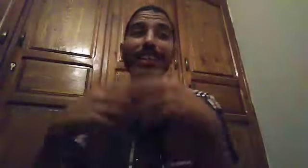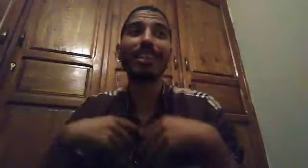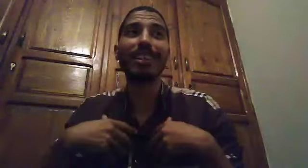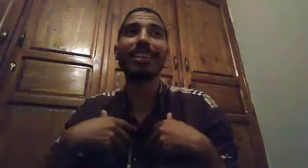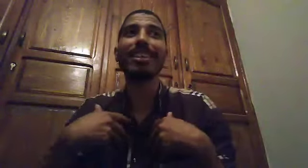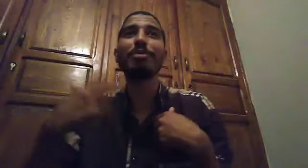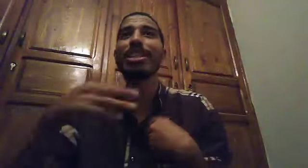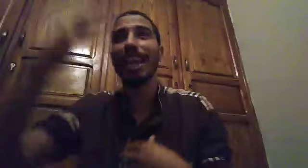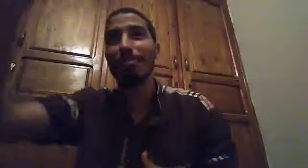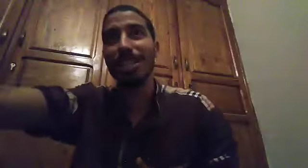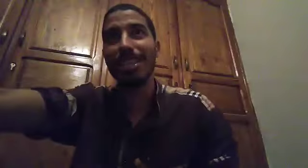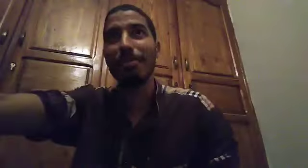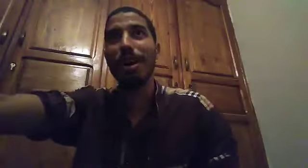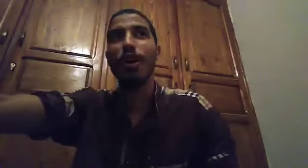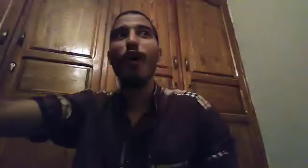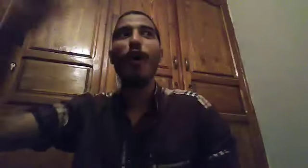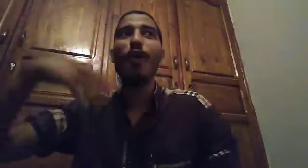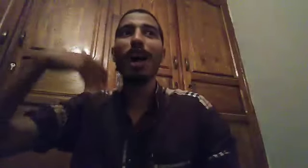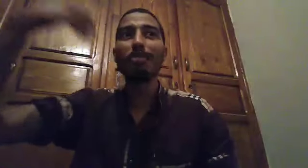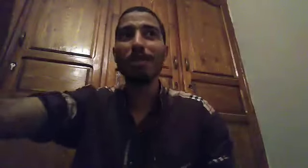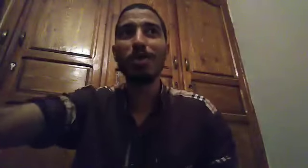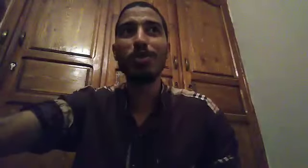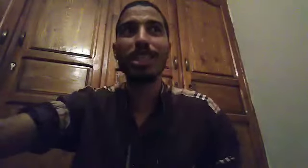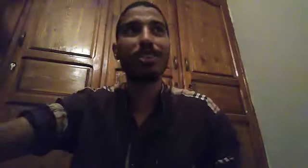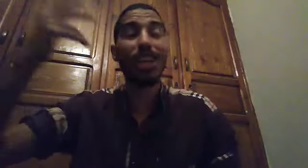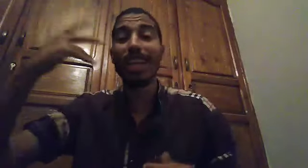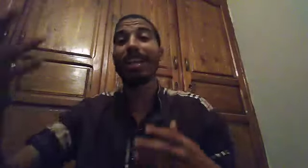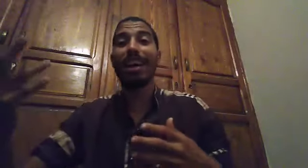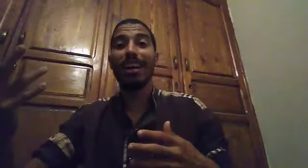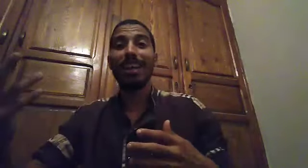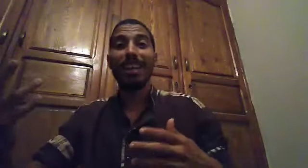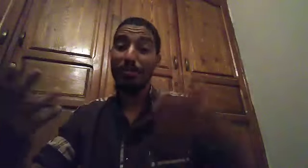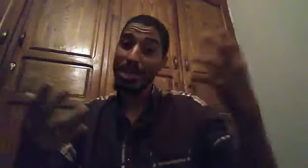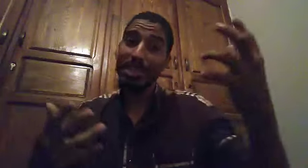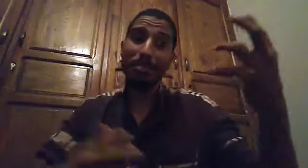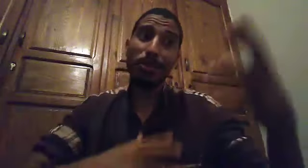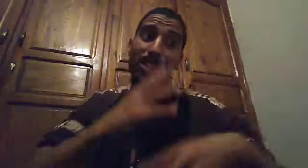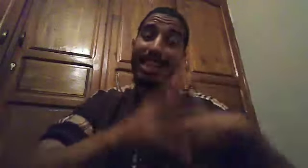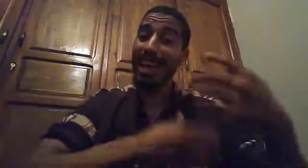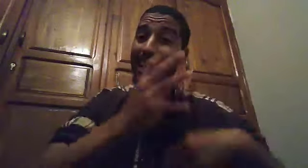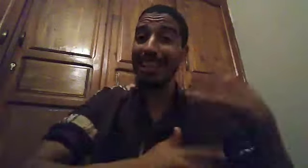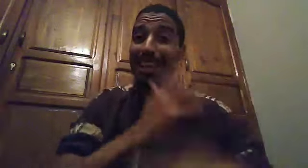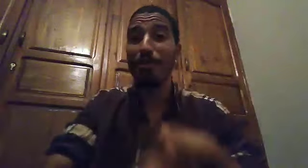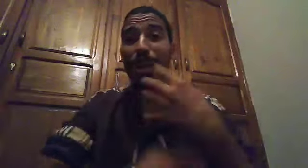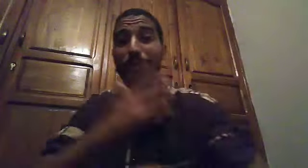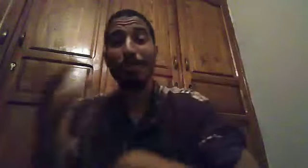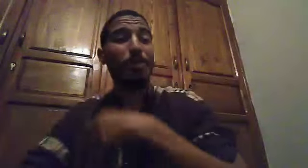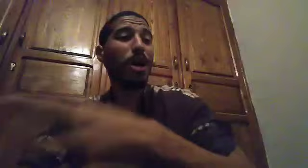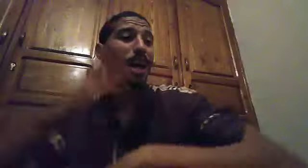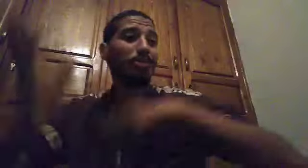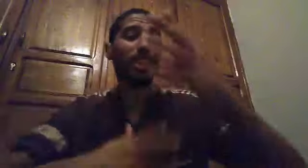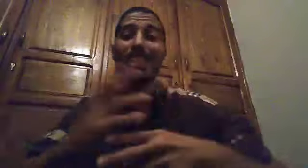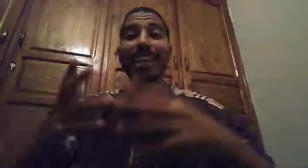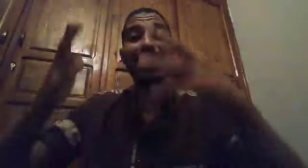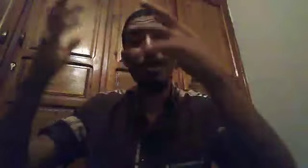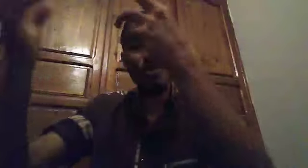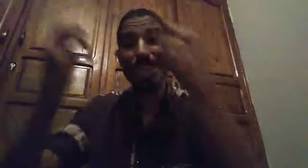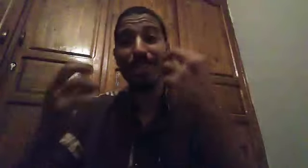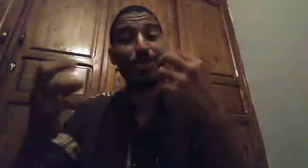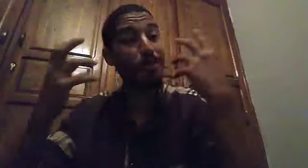كنت كنظن ميسي غيمشي عند نيمار، هو غيمشي بيواسي، ولكن لا، ميسي بهذوك التصريحات اللي طلع نيمار قبل المباراه وداك الشيء خلاه هو جا عنده.